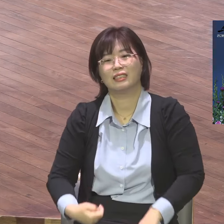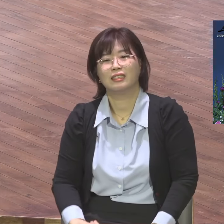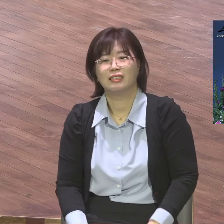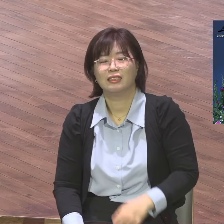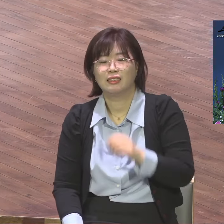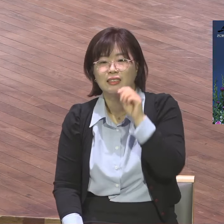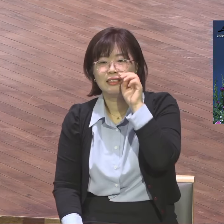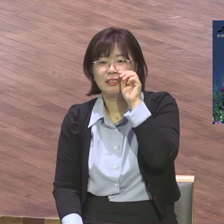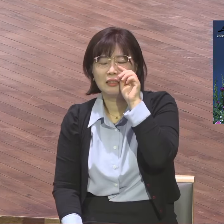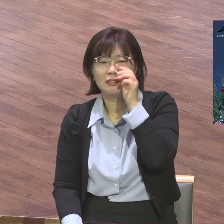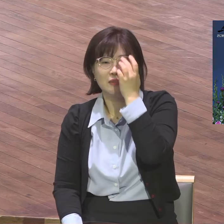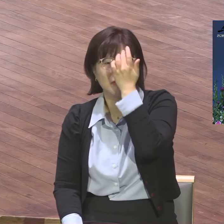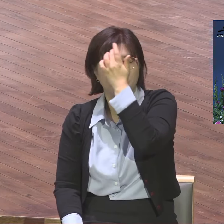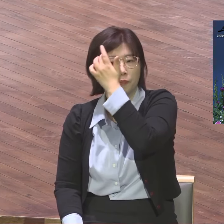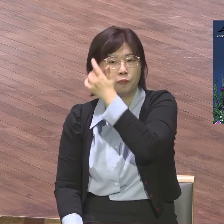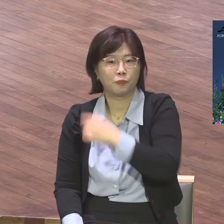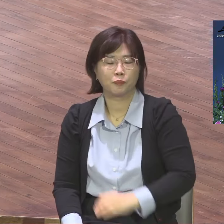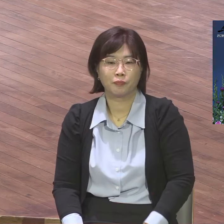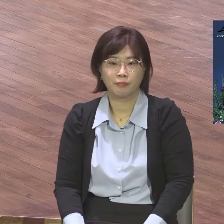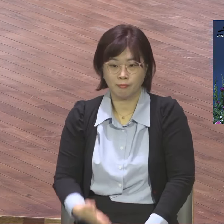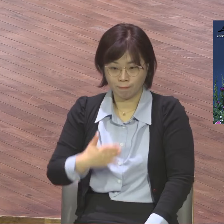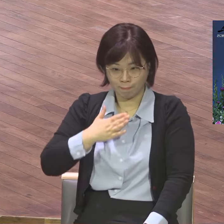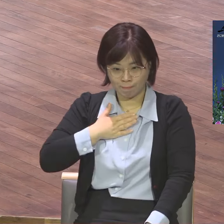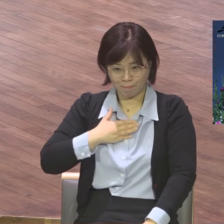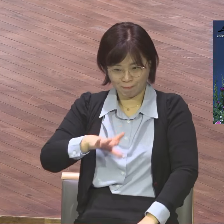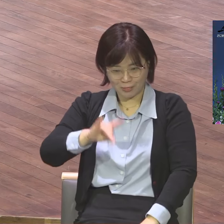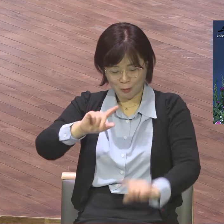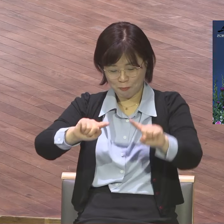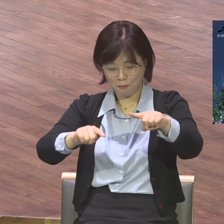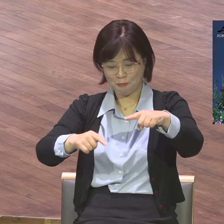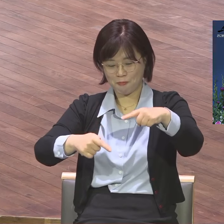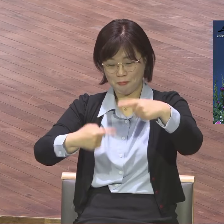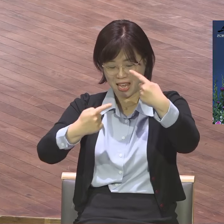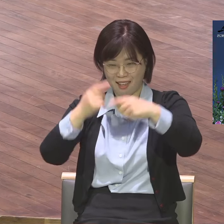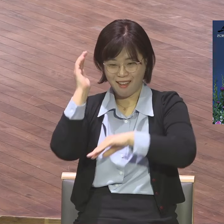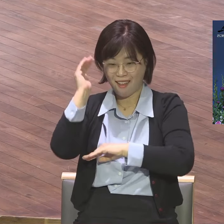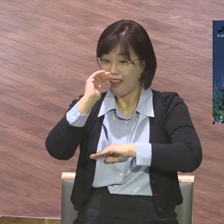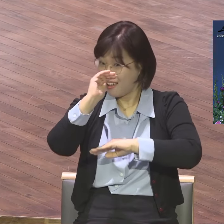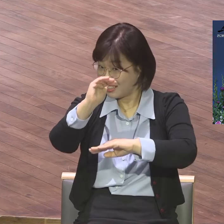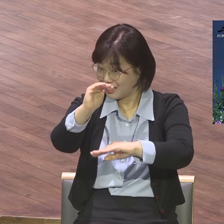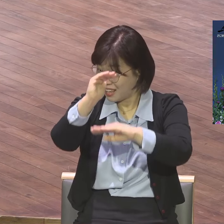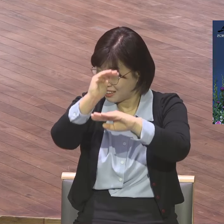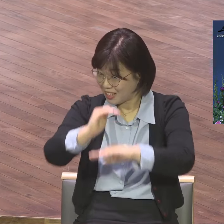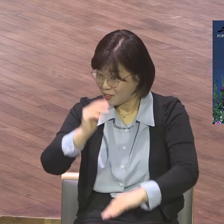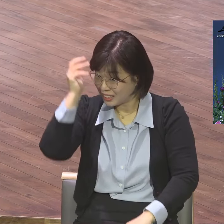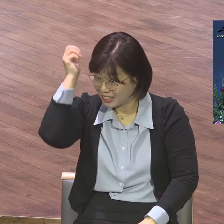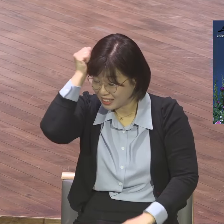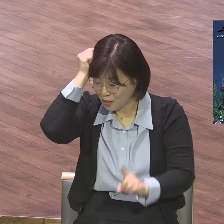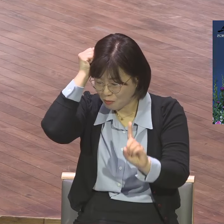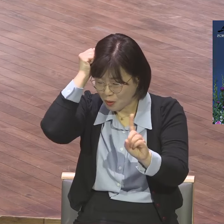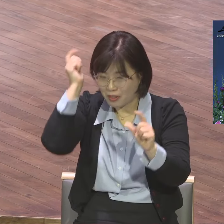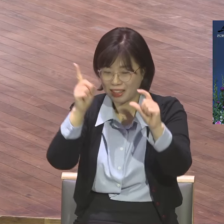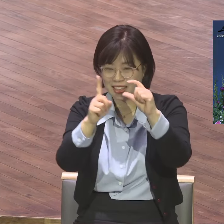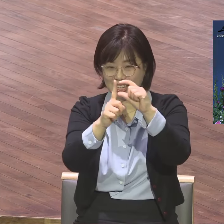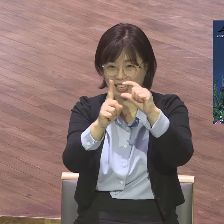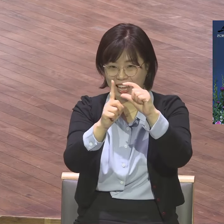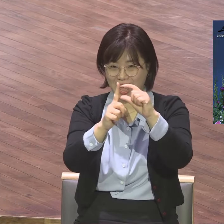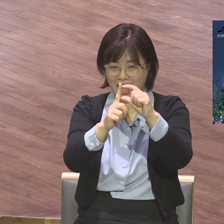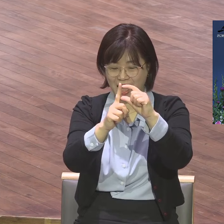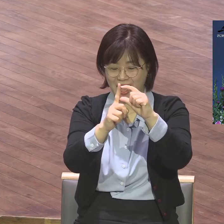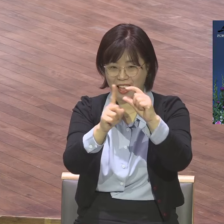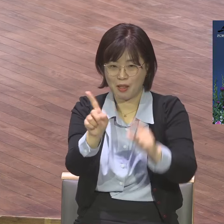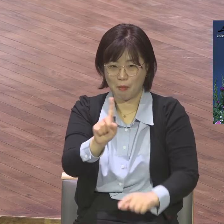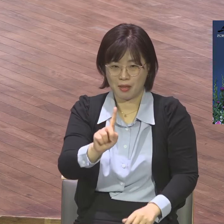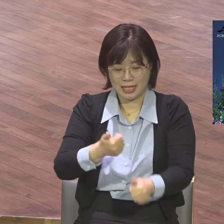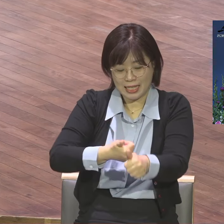제가 원단의 메시지를 선포하면서 영육 간의 성자 효과라는 말을 했습니다.